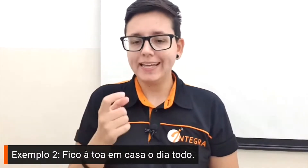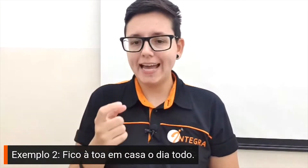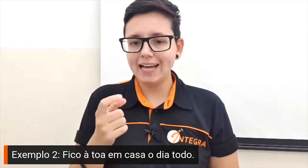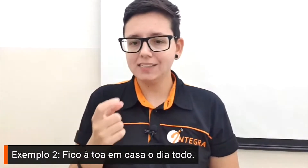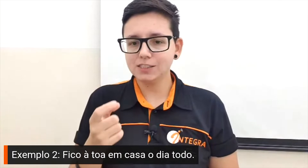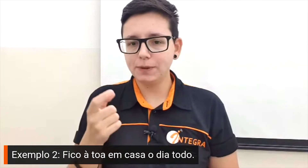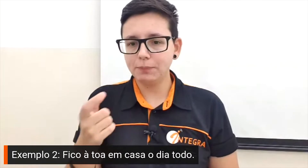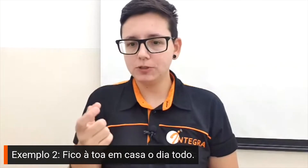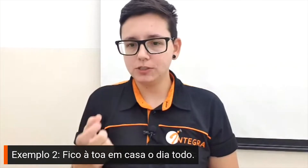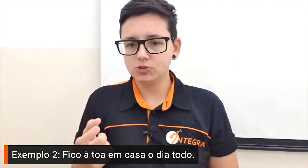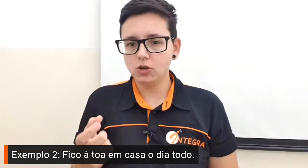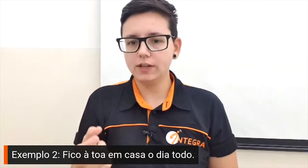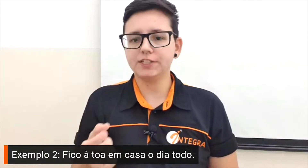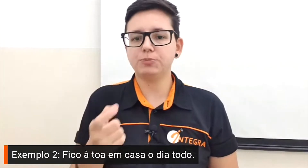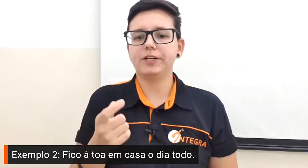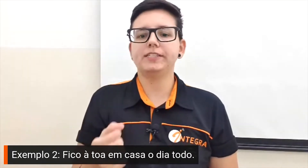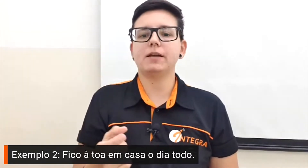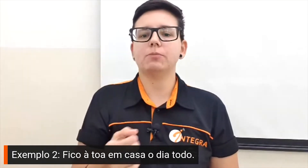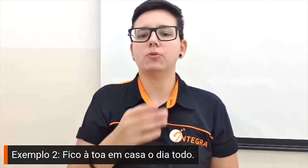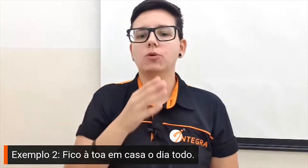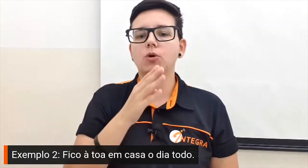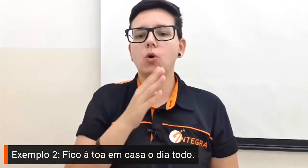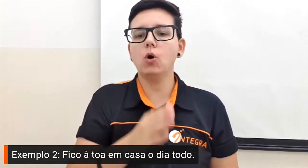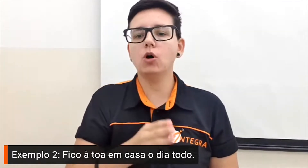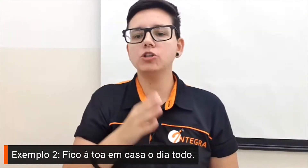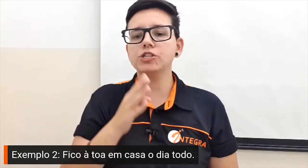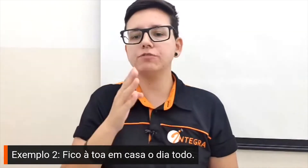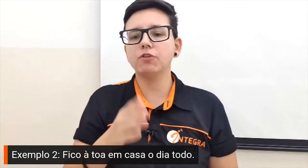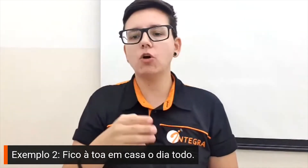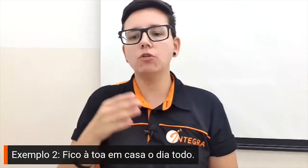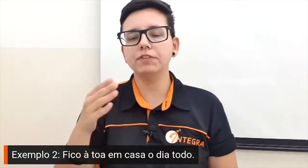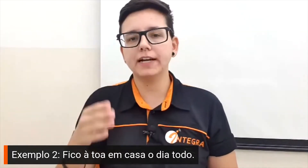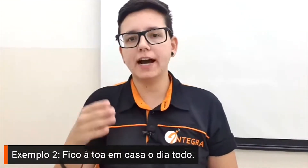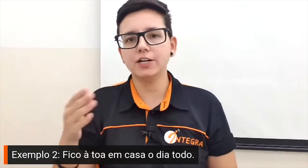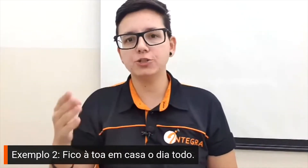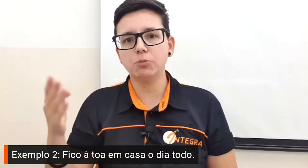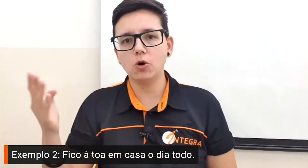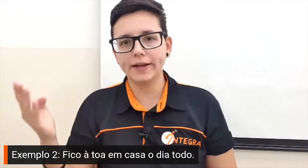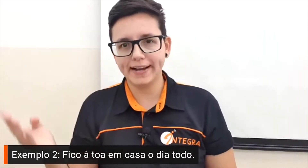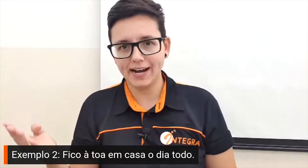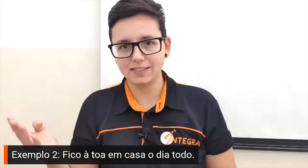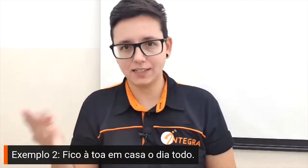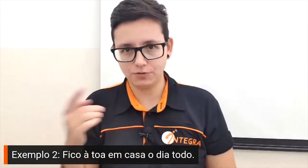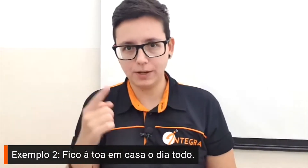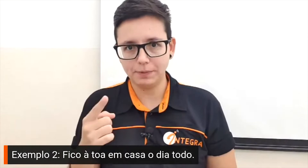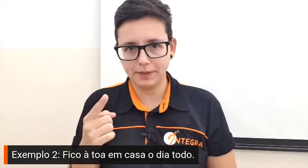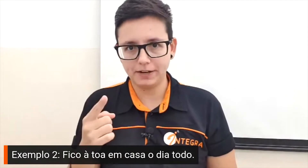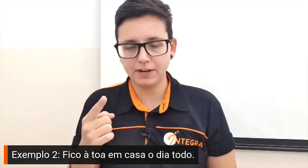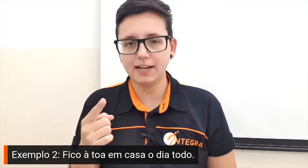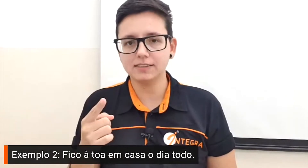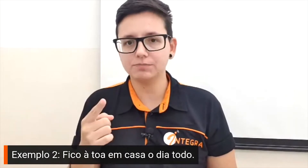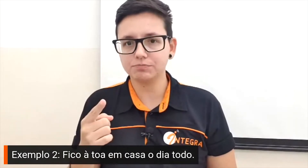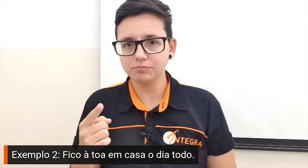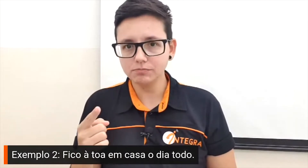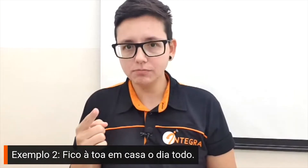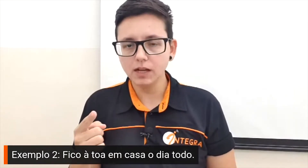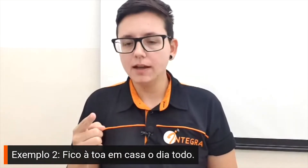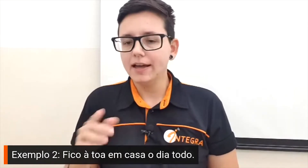que essas preposições, por exemplo, hoje vou ficar de boa em casa, que foi a primeira frase.